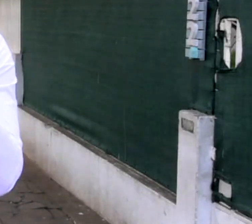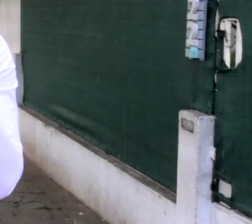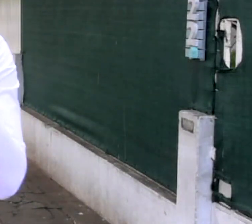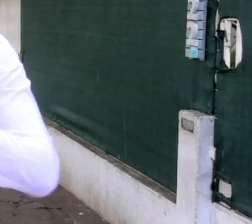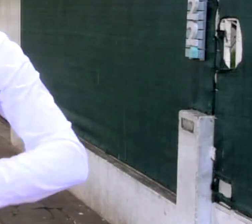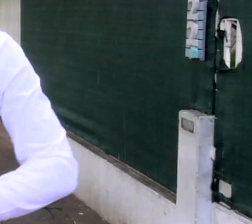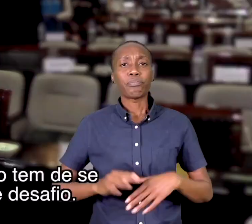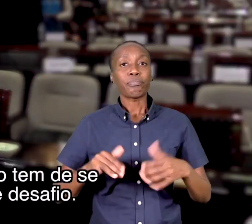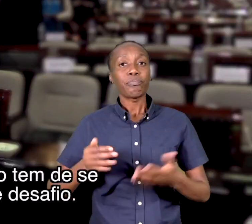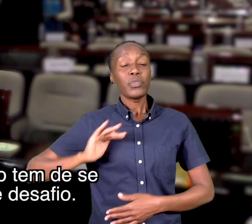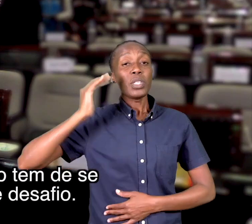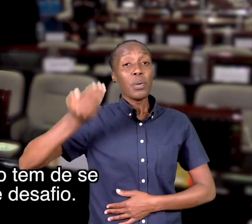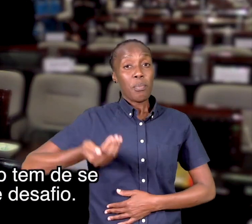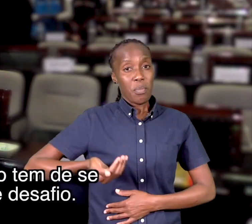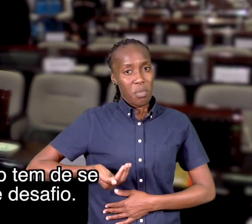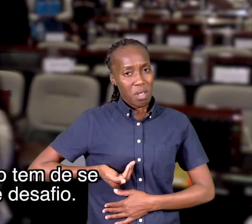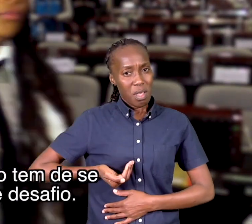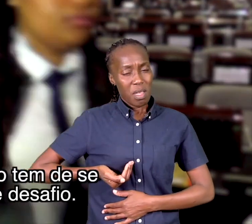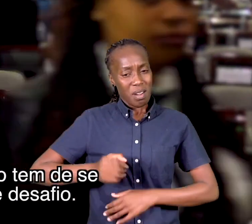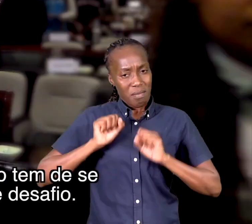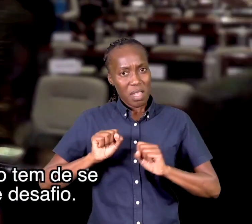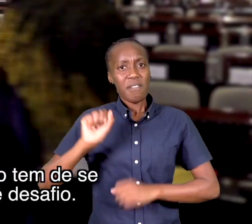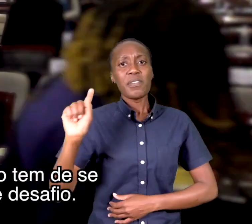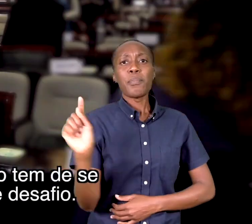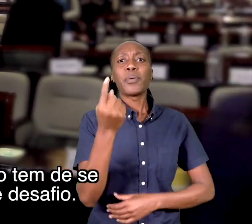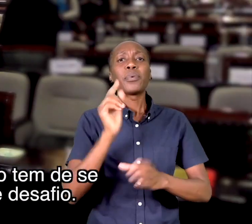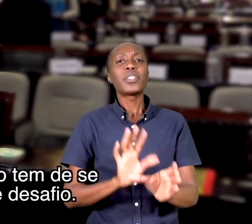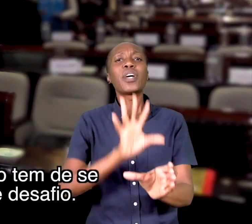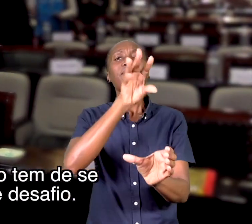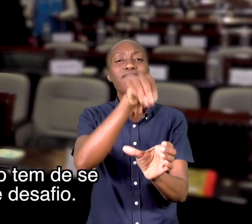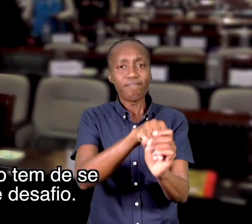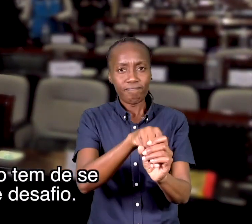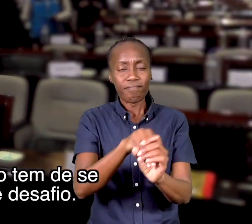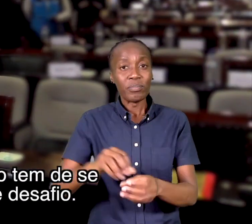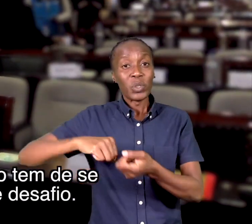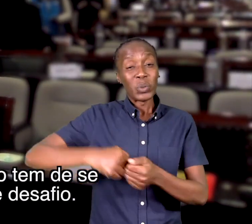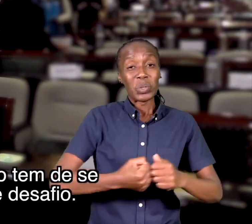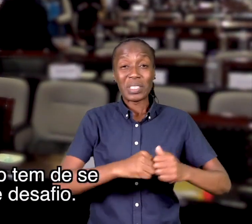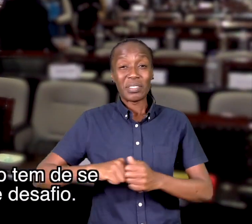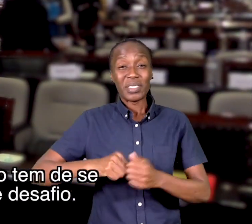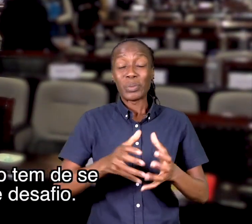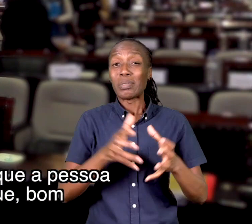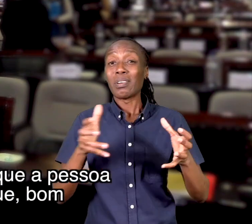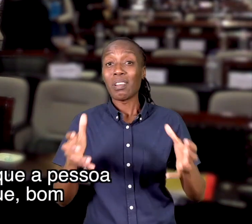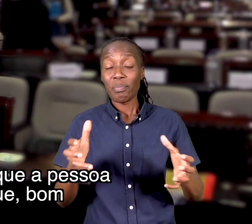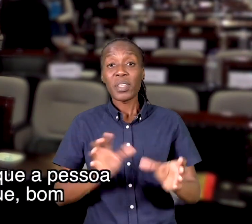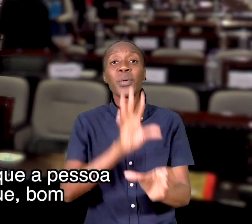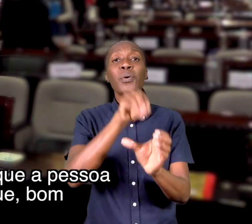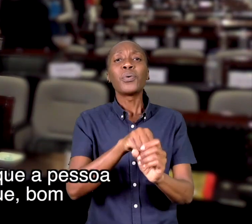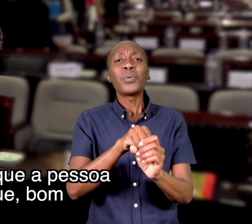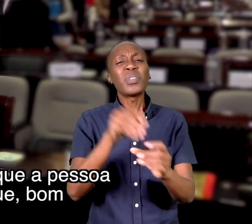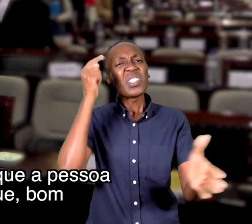mulheres. A própria mulher, primeiro, tem que se envolver neste grande desafio. E o envolvimento, o